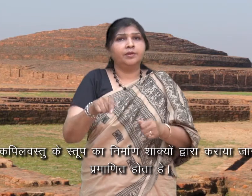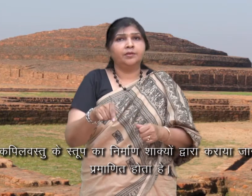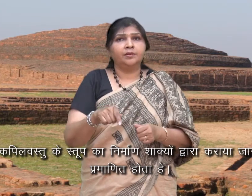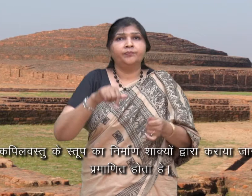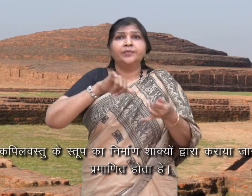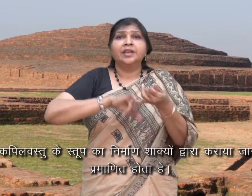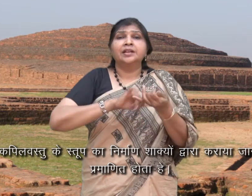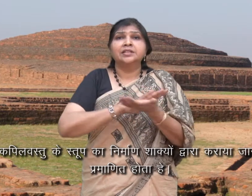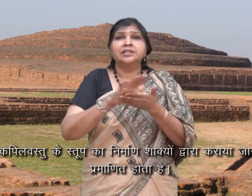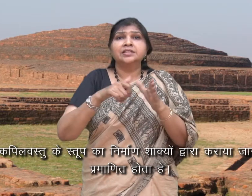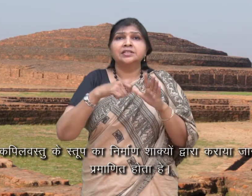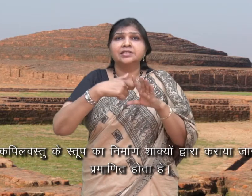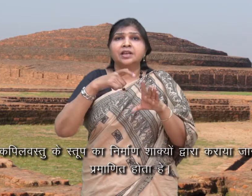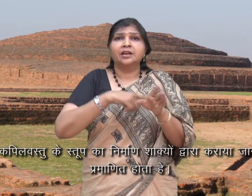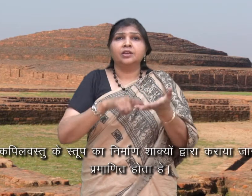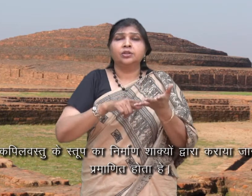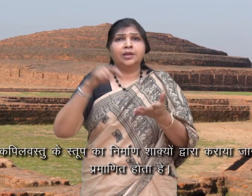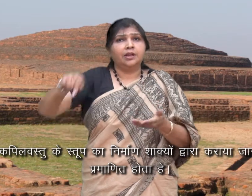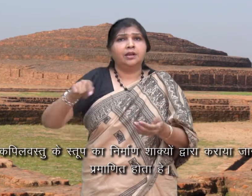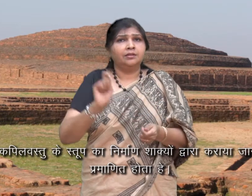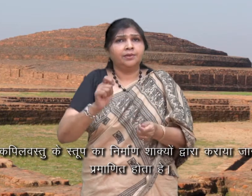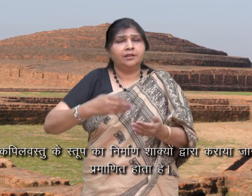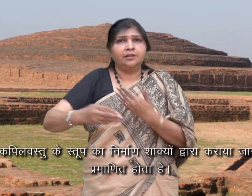शाक्यों द्वारा कराया जाना प्रमाणित होता है।